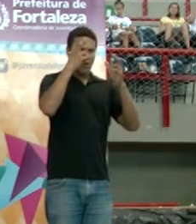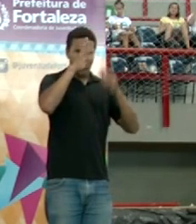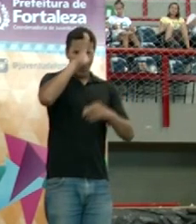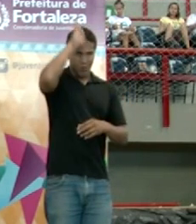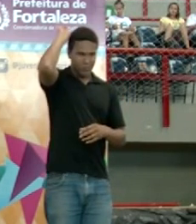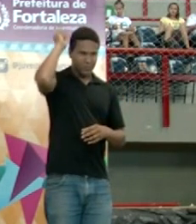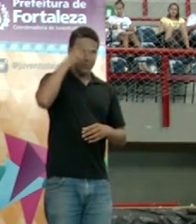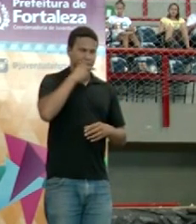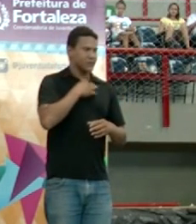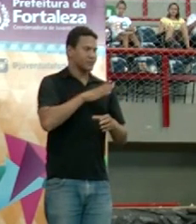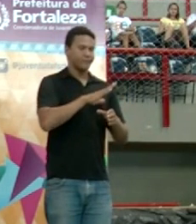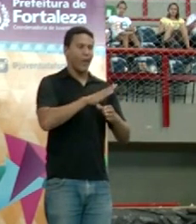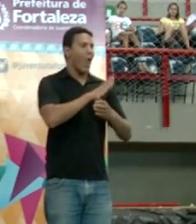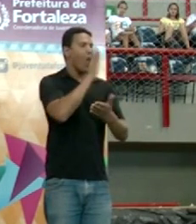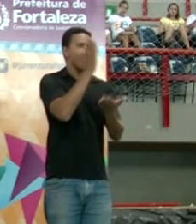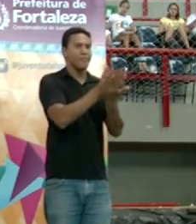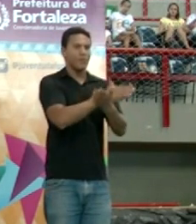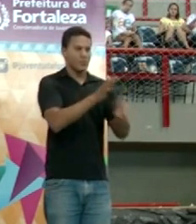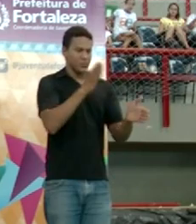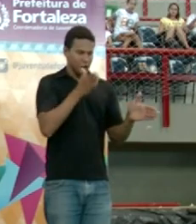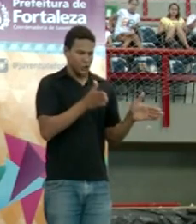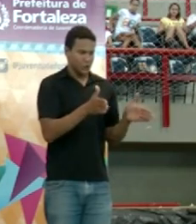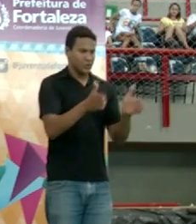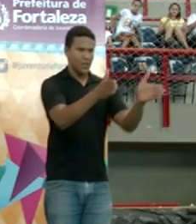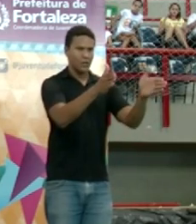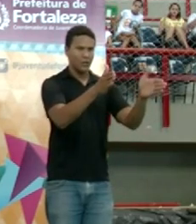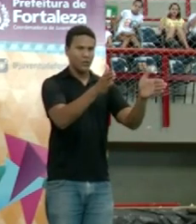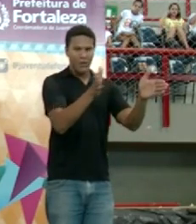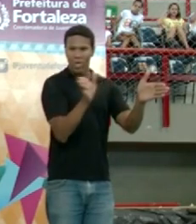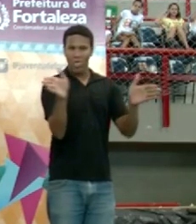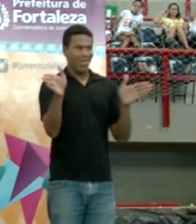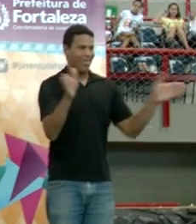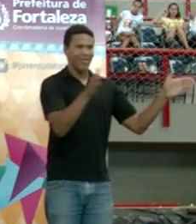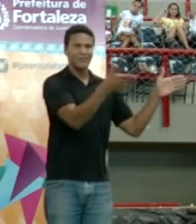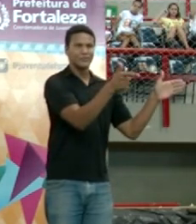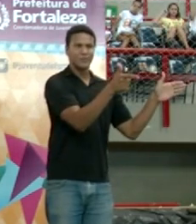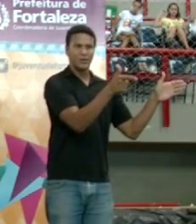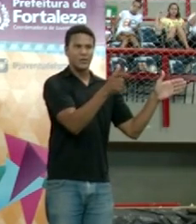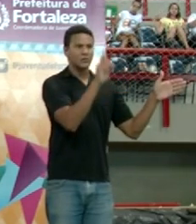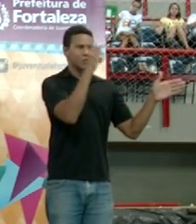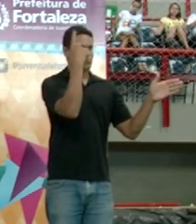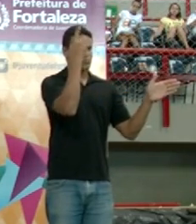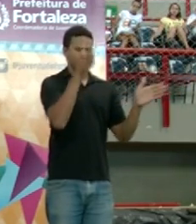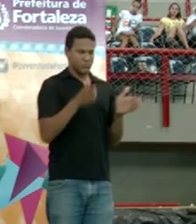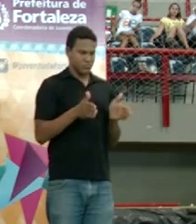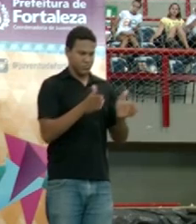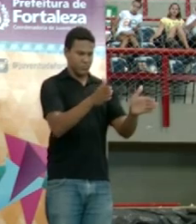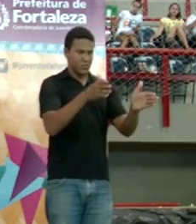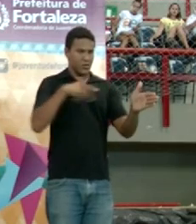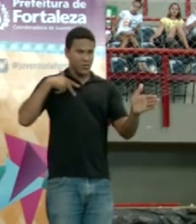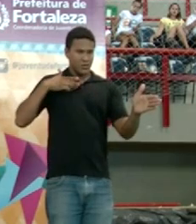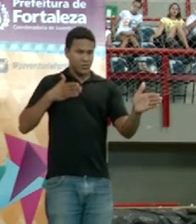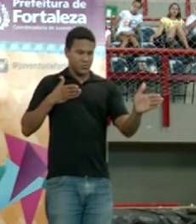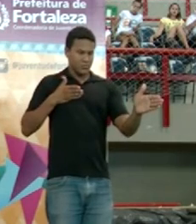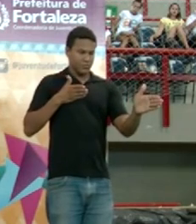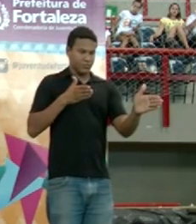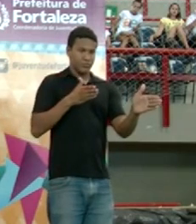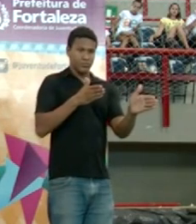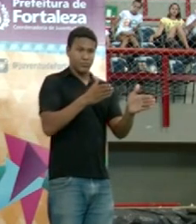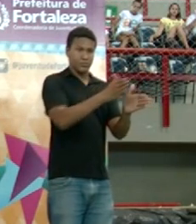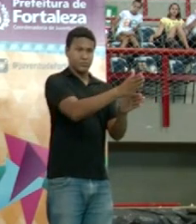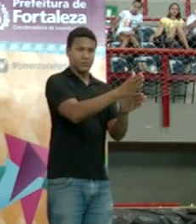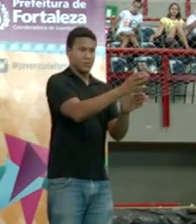o outro? Às vezes não tinha como ir. Só tinha um caminho. O caminho de ida é o de volta. Então para quem quisesse roubar